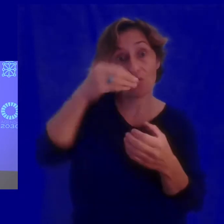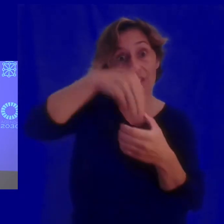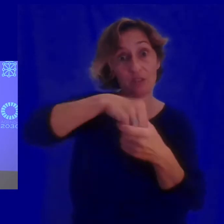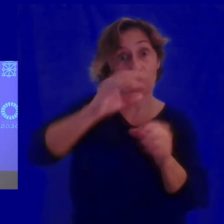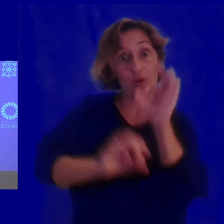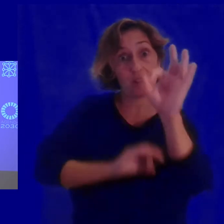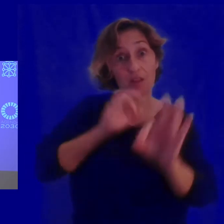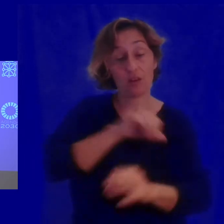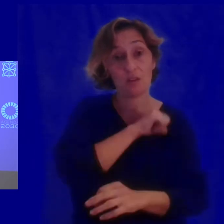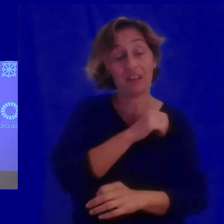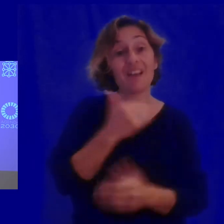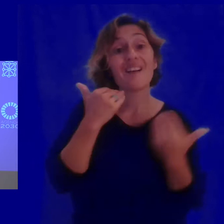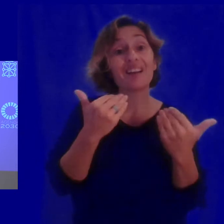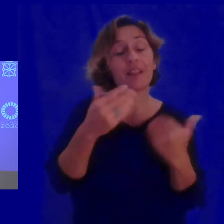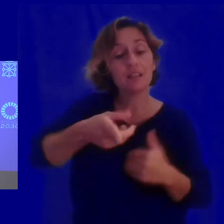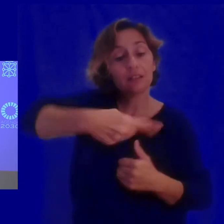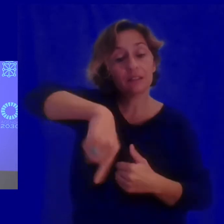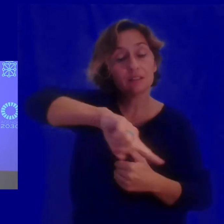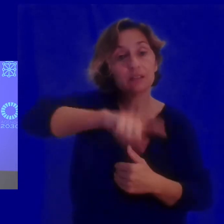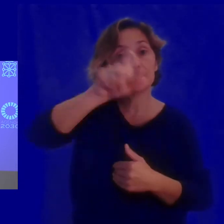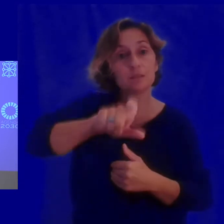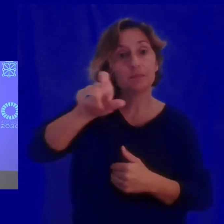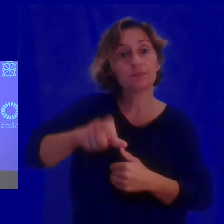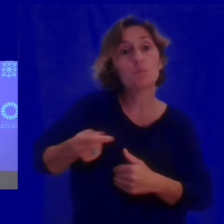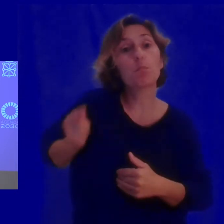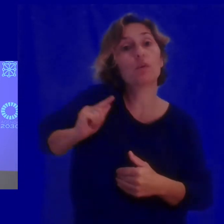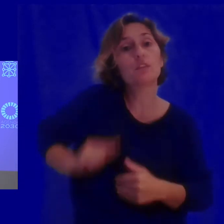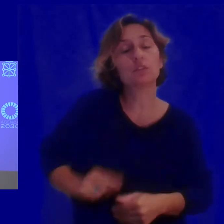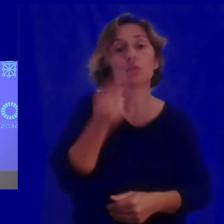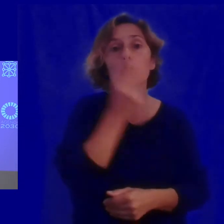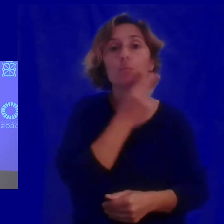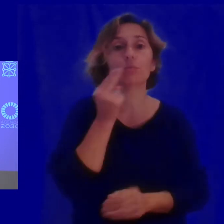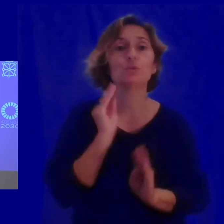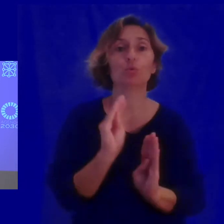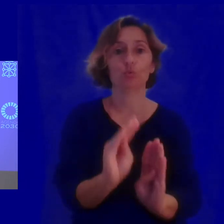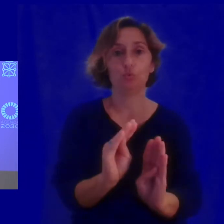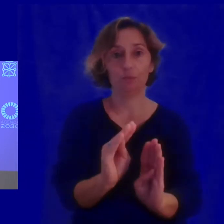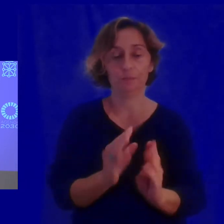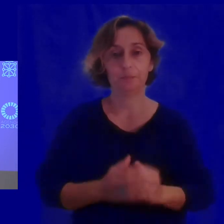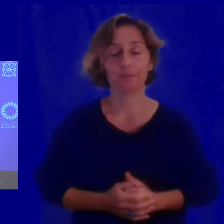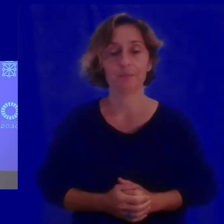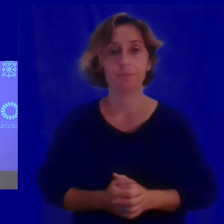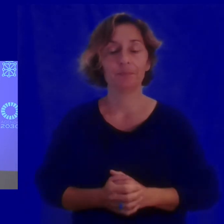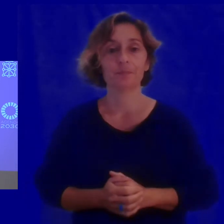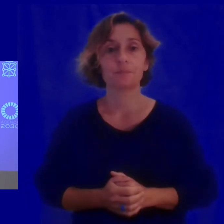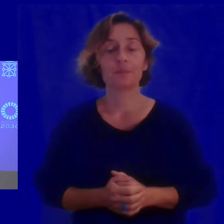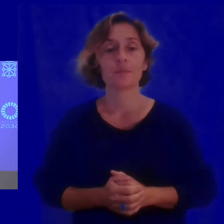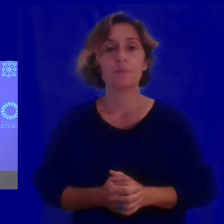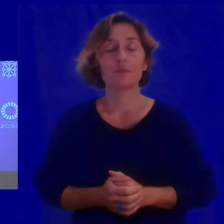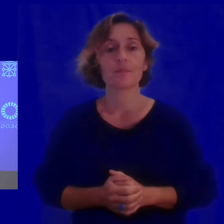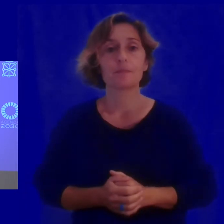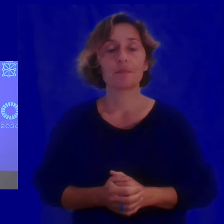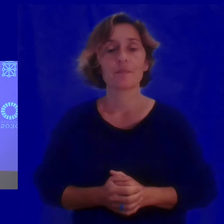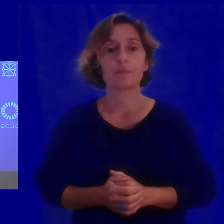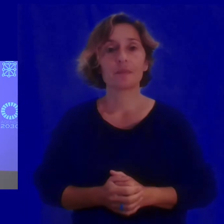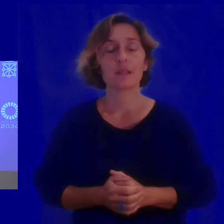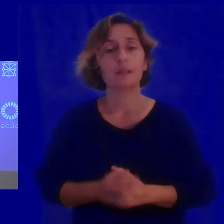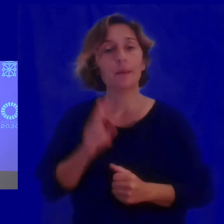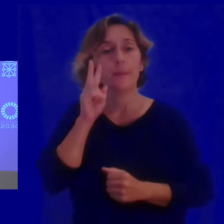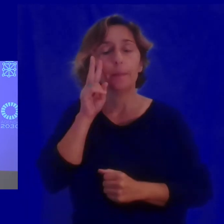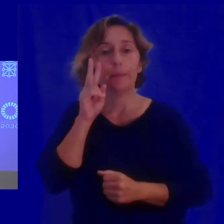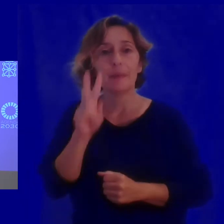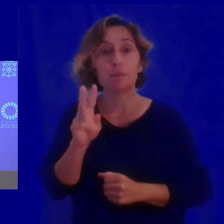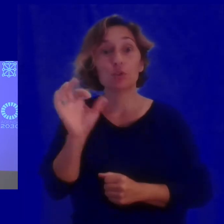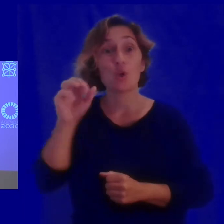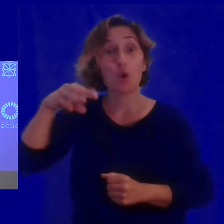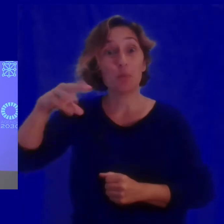los y las profesionales del sistema sanitario. Por otro lado, también empezamos a ver un fenómeno que la OMS